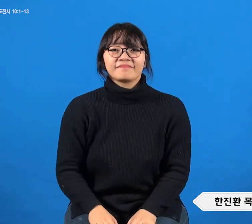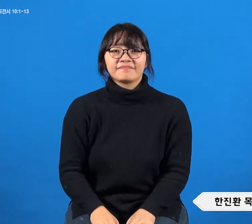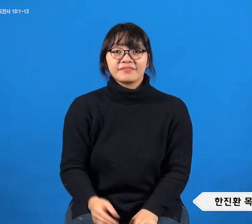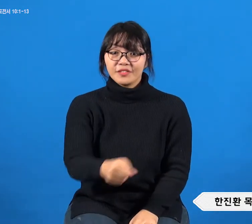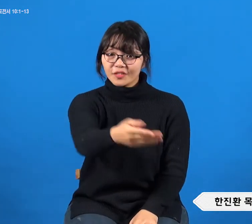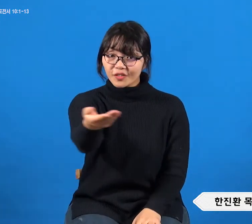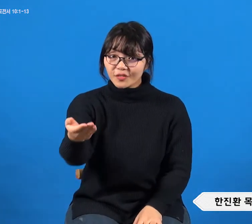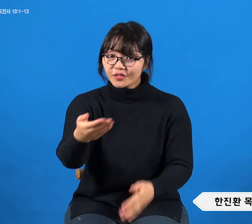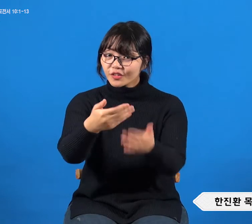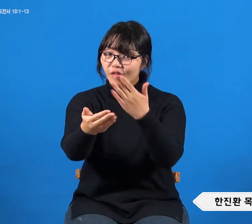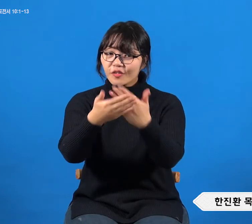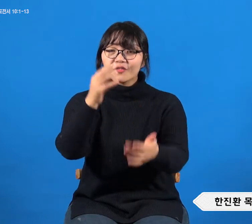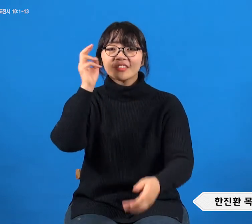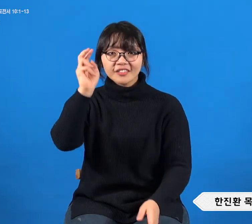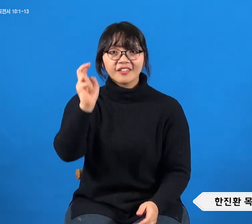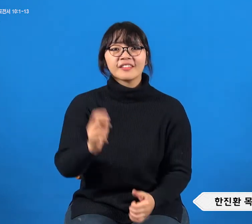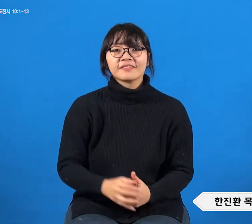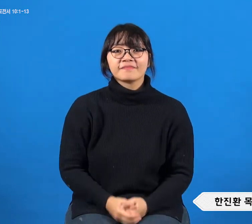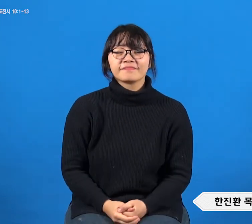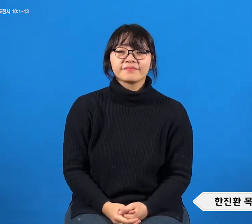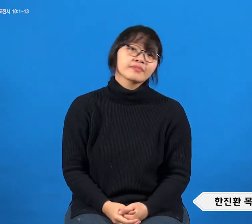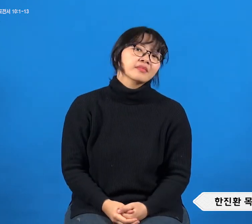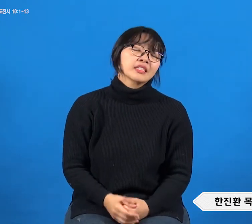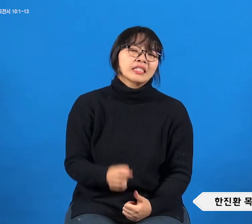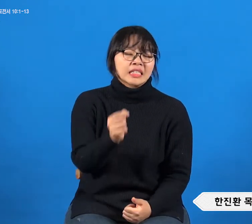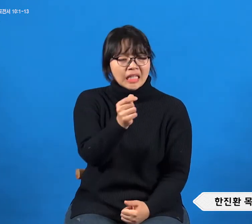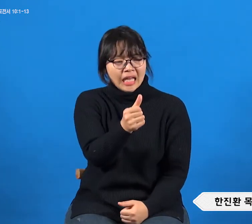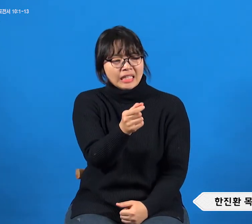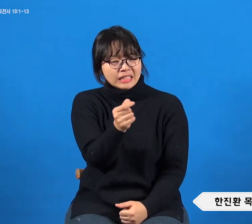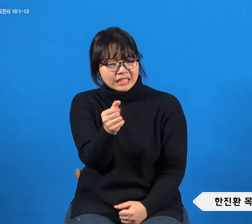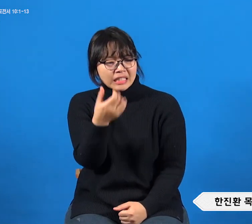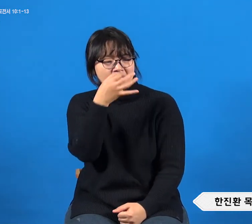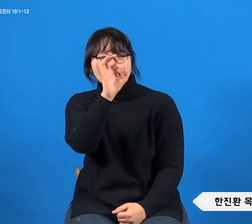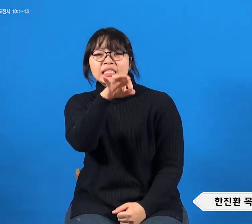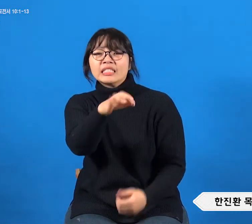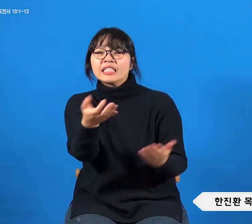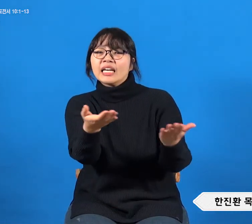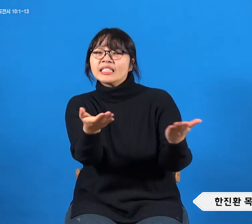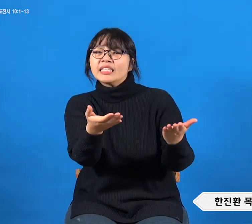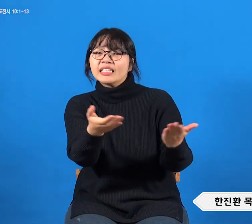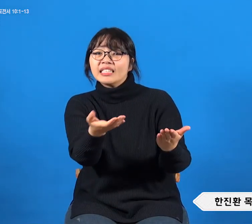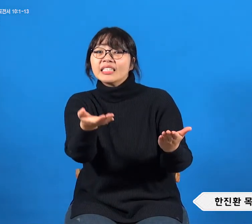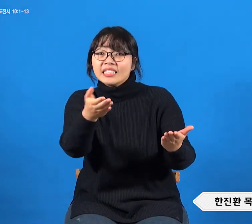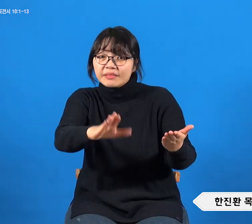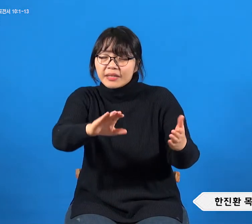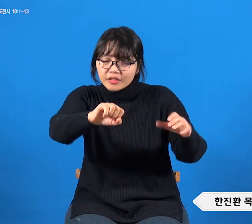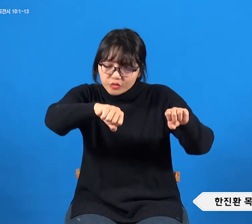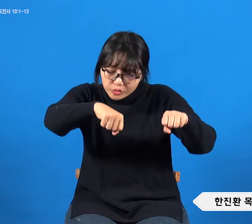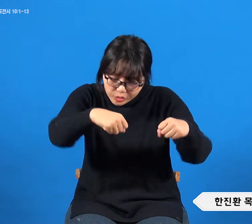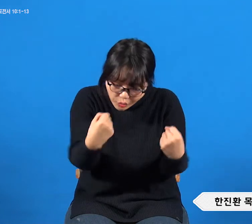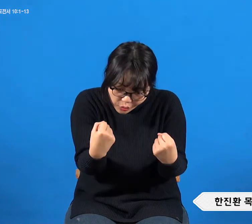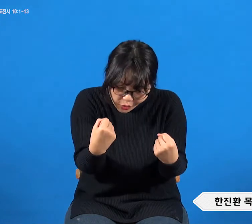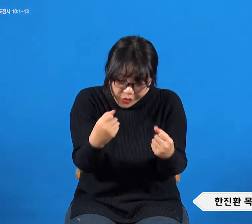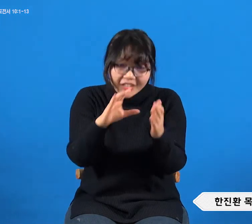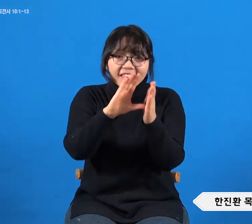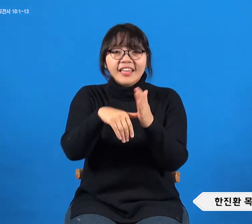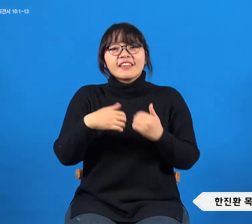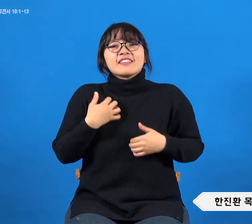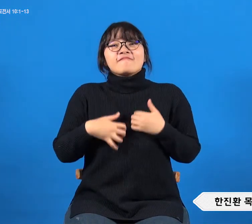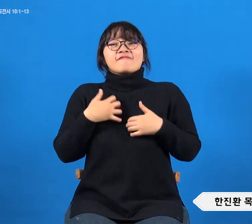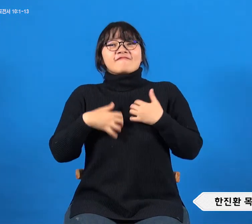여러분도 그런 경험이 있으실 겁니다. 작은 일 하나에 딱 순종을 했더니